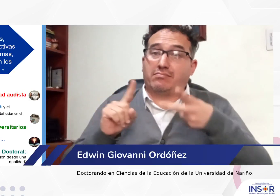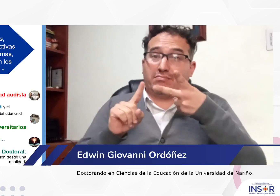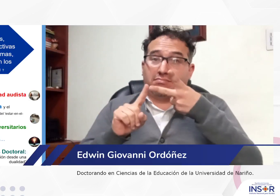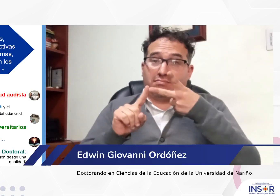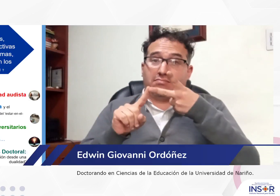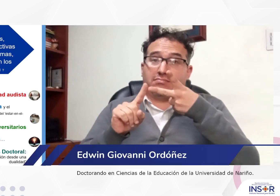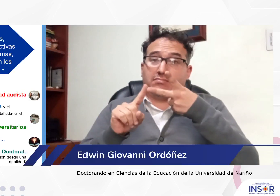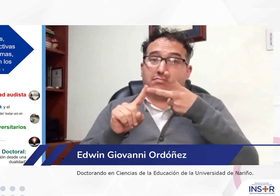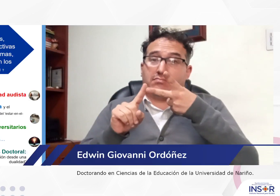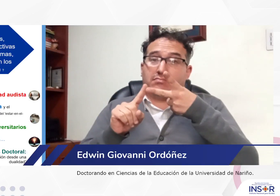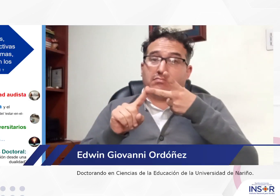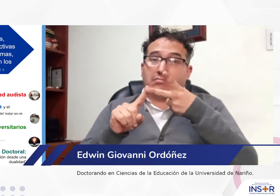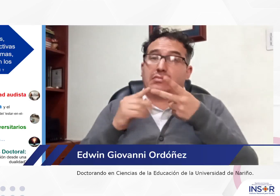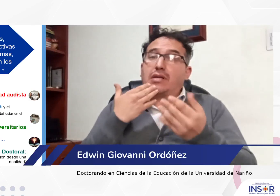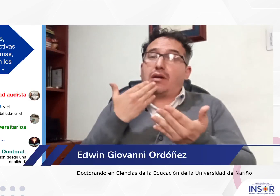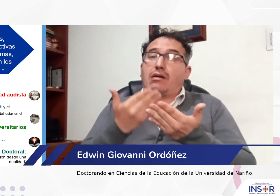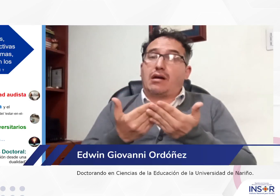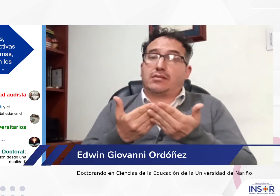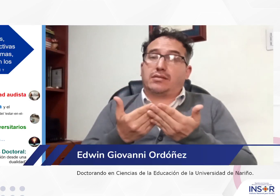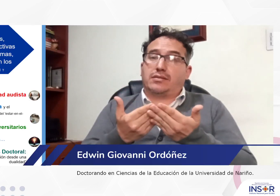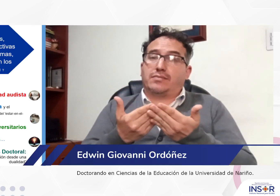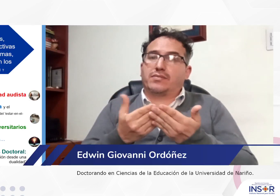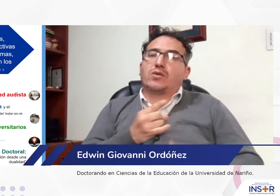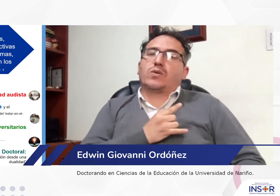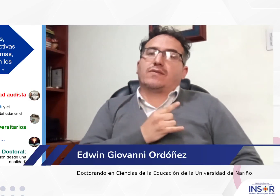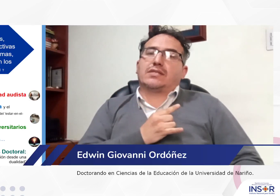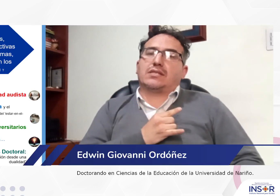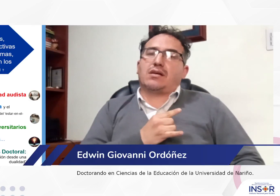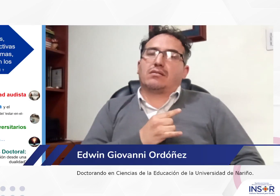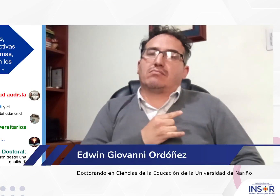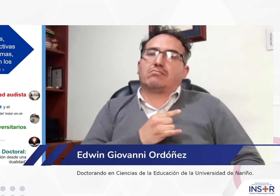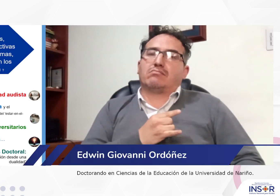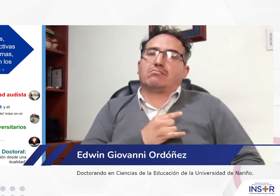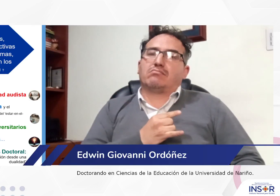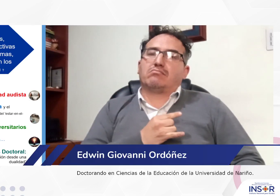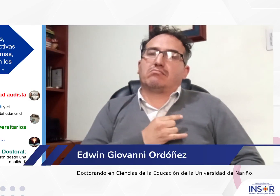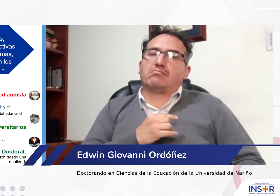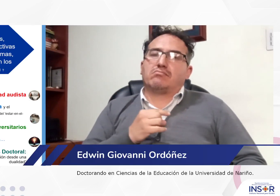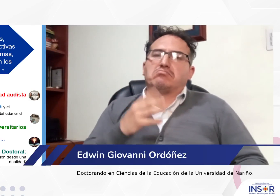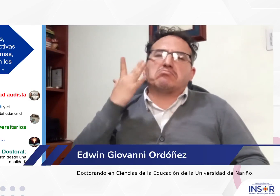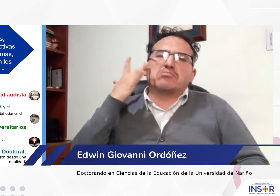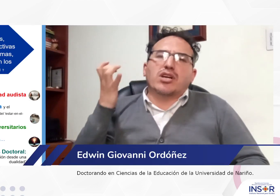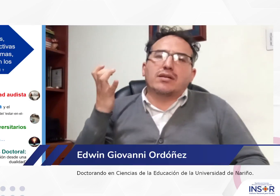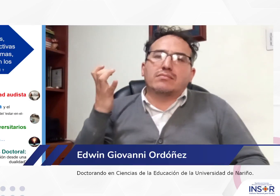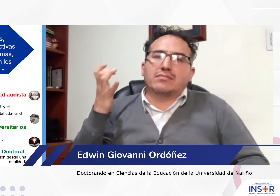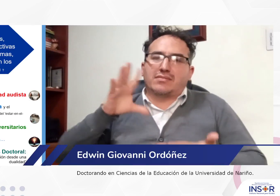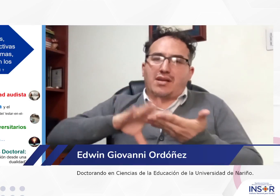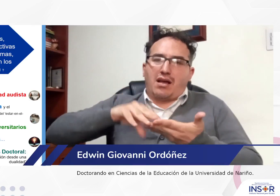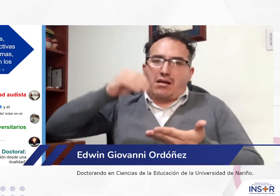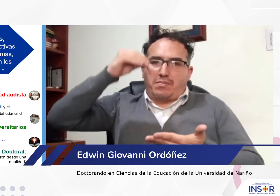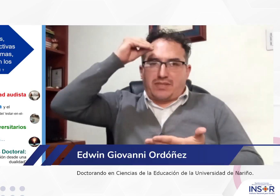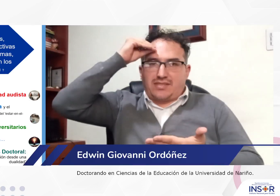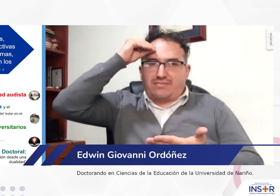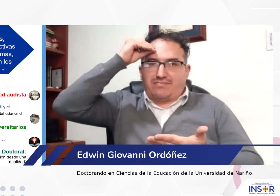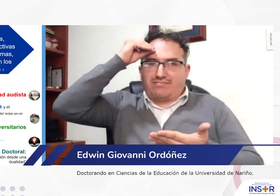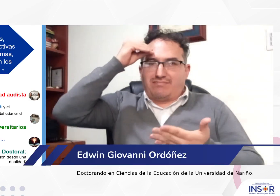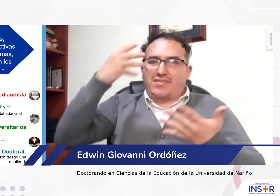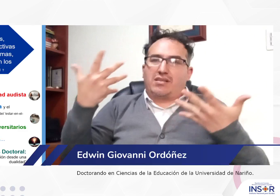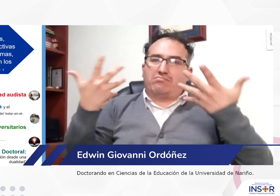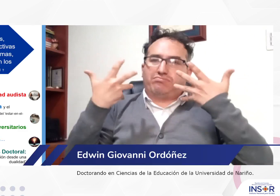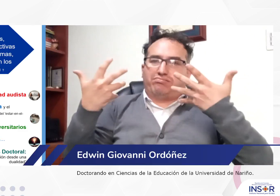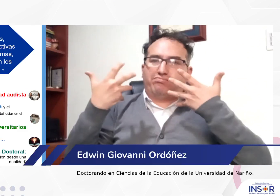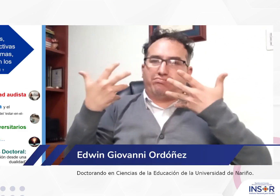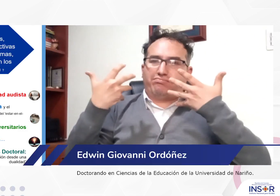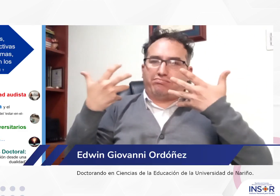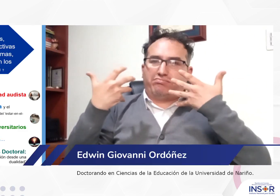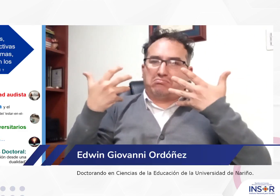experiencia singular de vida en esa etapa también de desarrollo. Por otro lado también agradecer a la academia, en este caso a la universidad, por